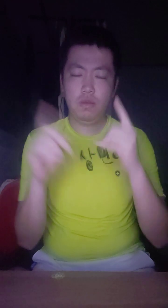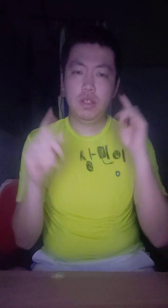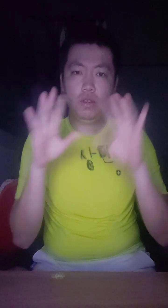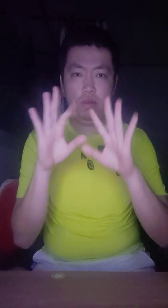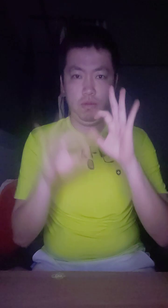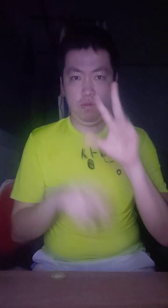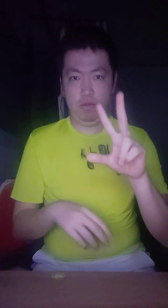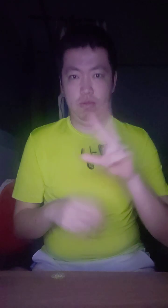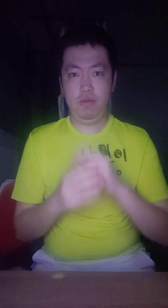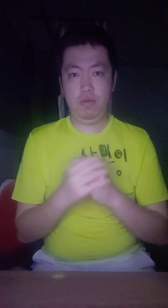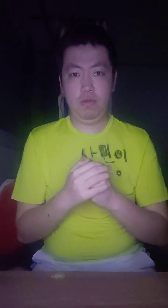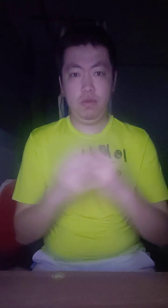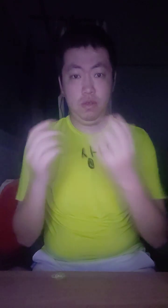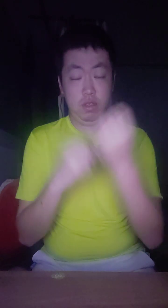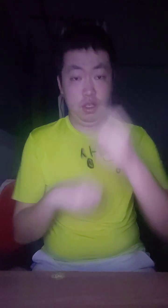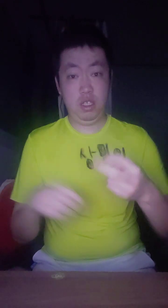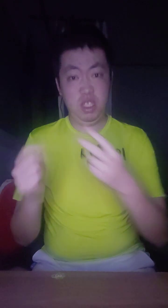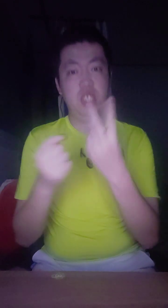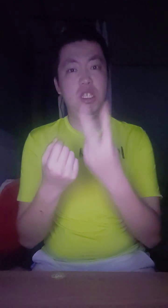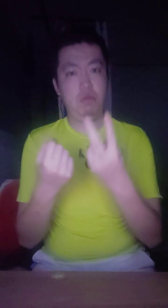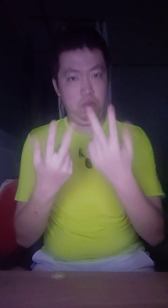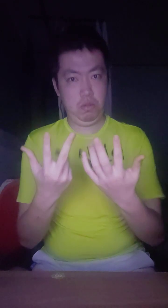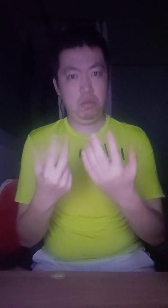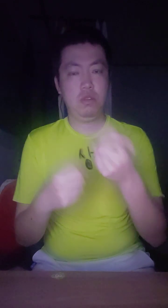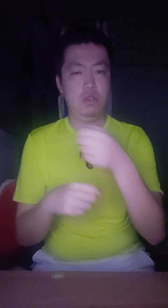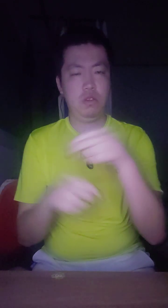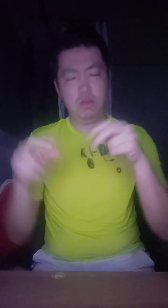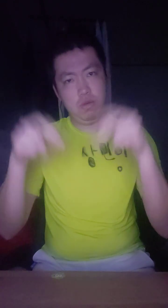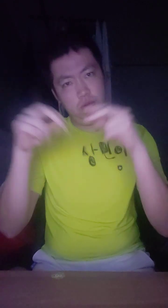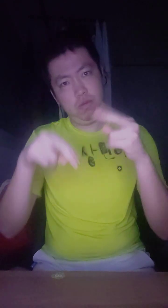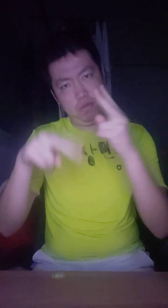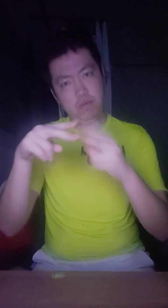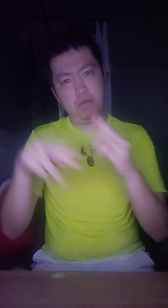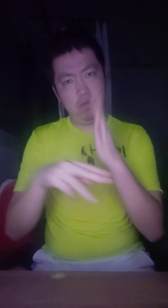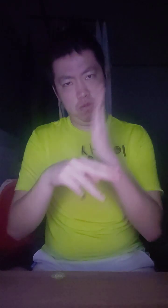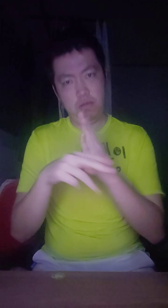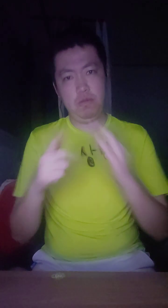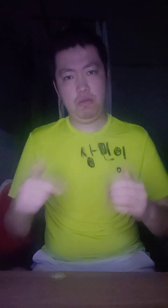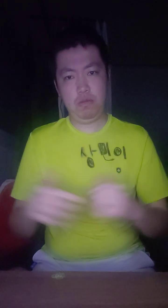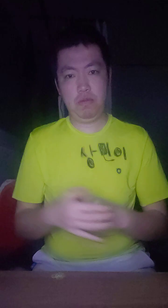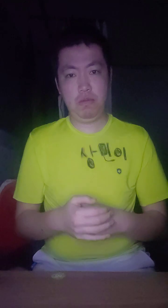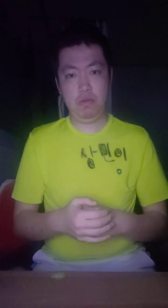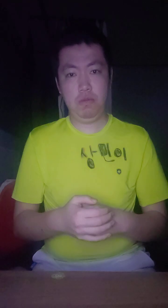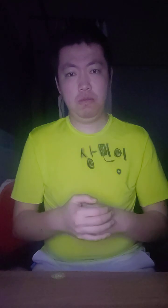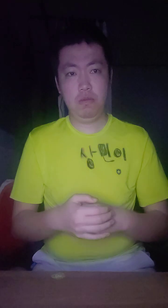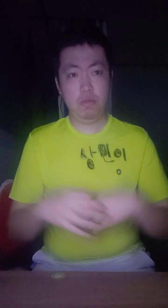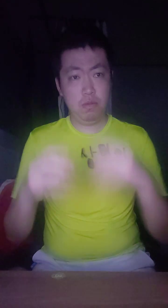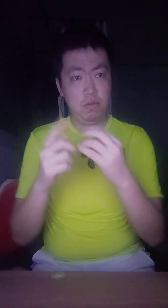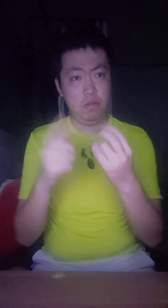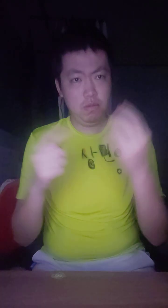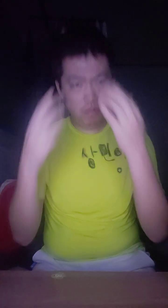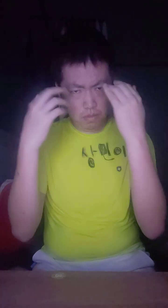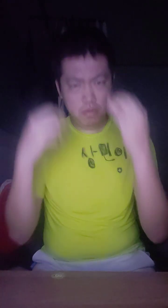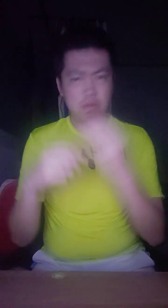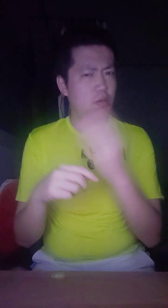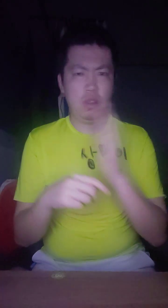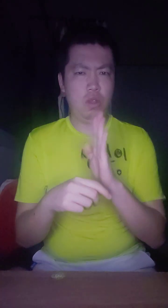반쯤. 아파트 단지 약 280세대 전기 공급이 중단됐습니다. 더워가지고 지금 얘기도 안 하고 가만히 앉아